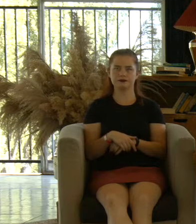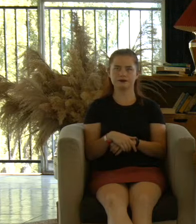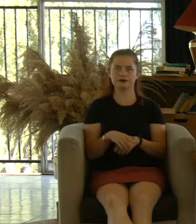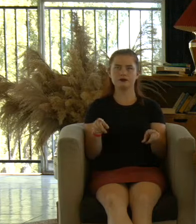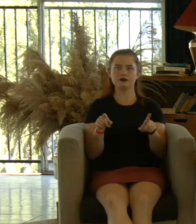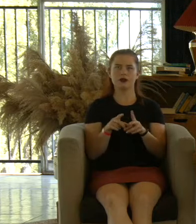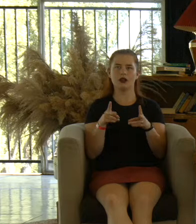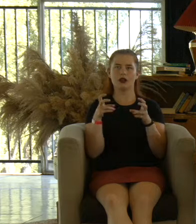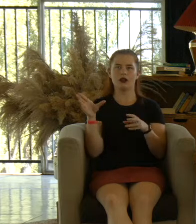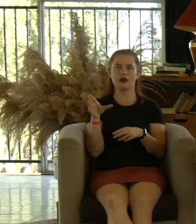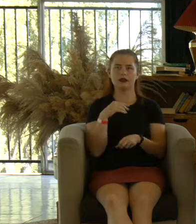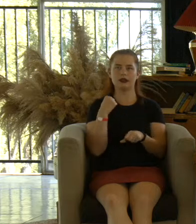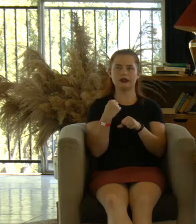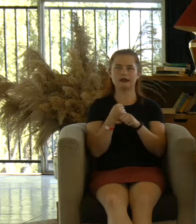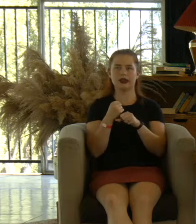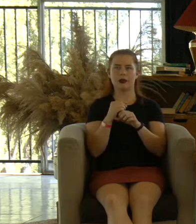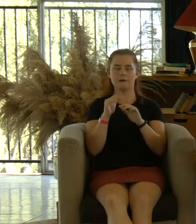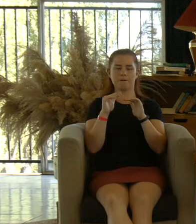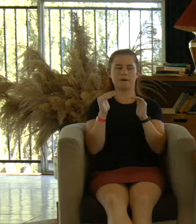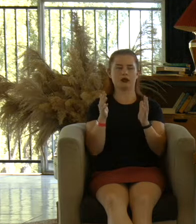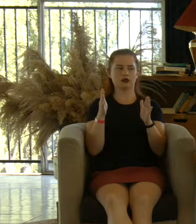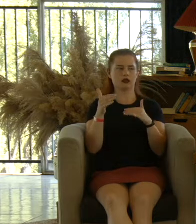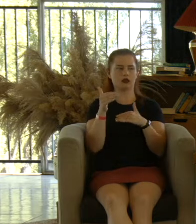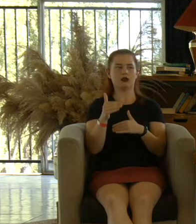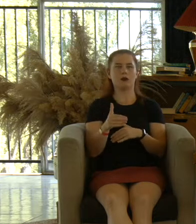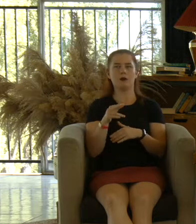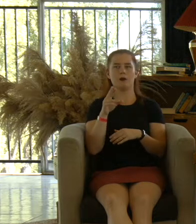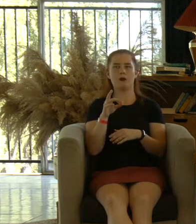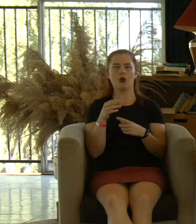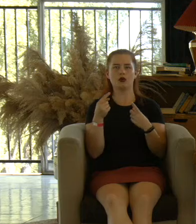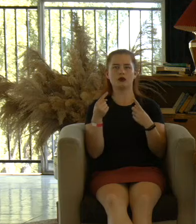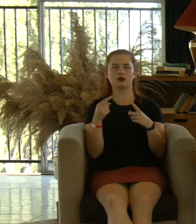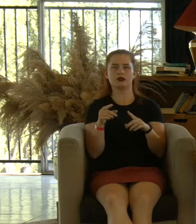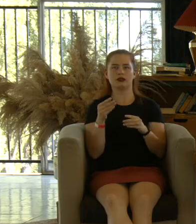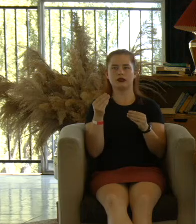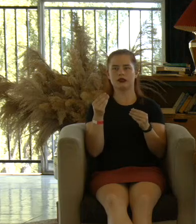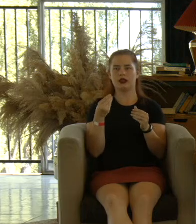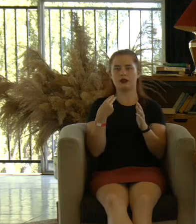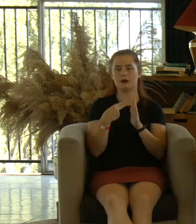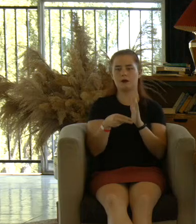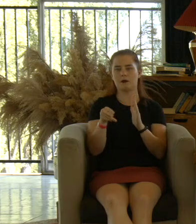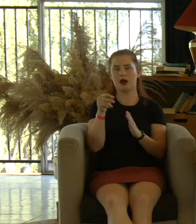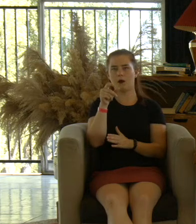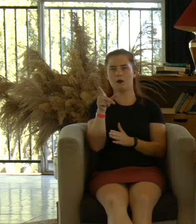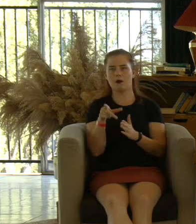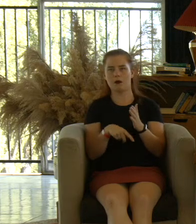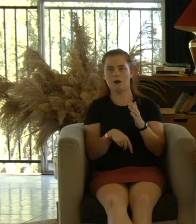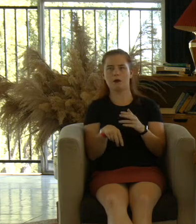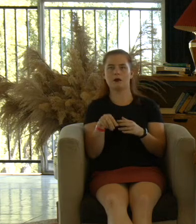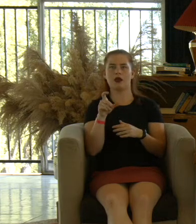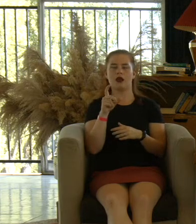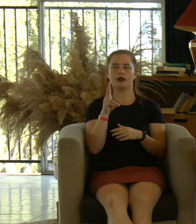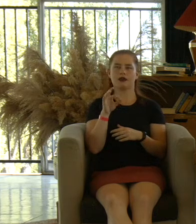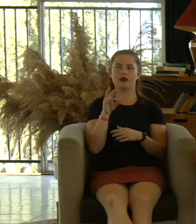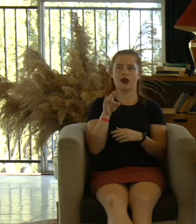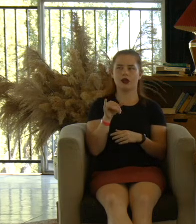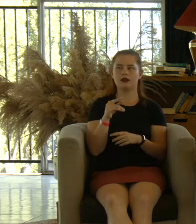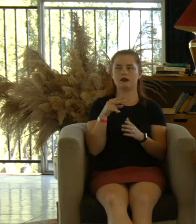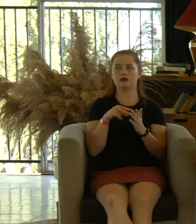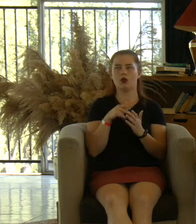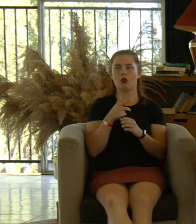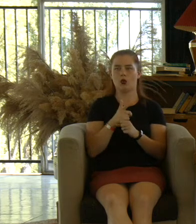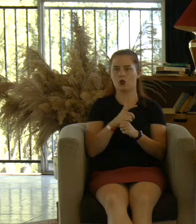Поскольку они все делают маленькими партиями, совершенно за другие деньги покупают бутылки, пробки, этикетки. Это все стоит, кстати, очень больших